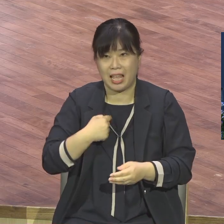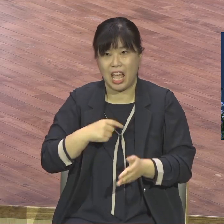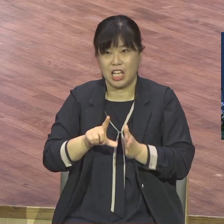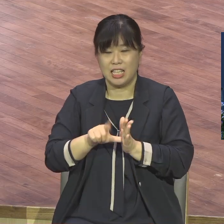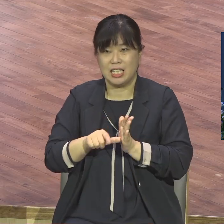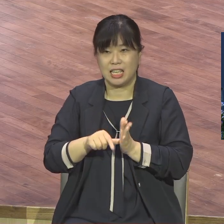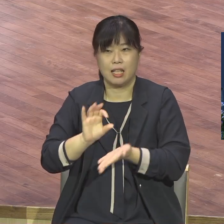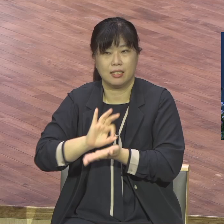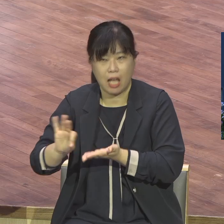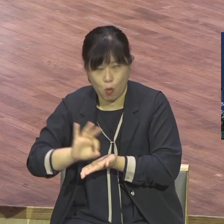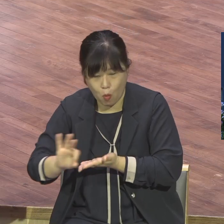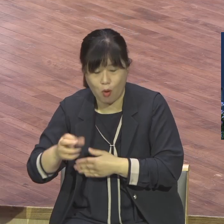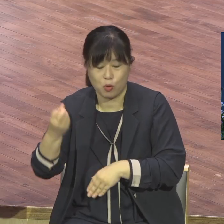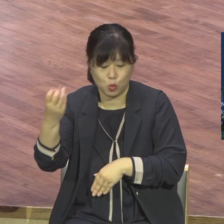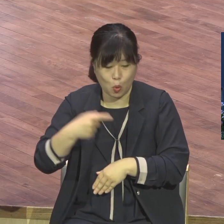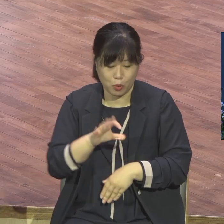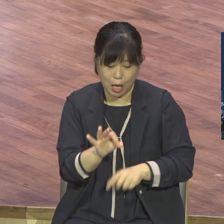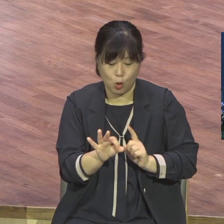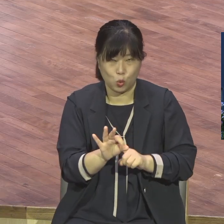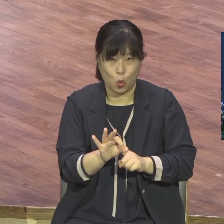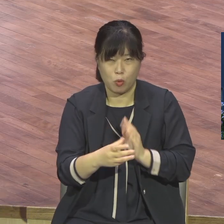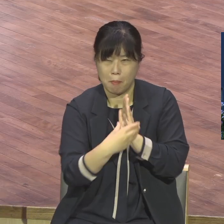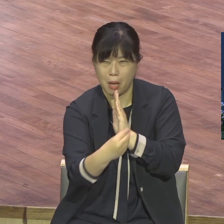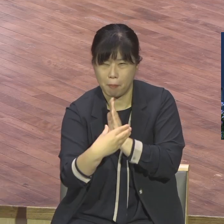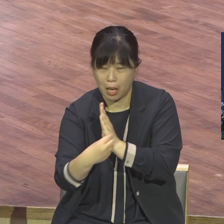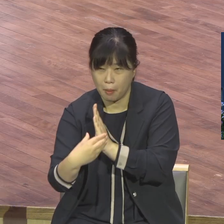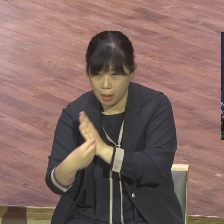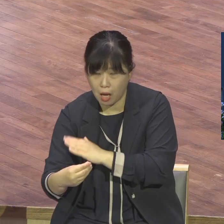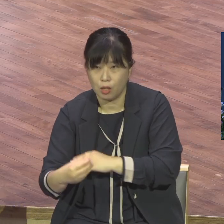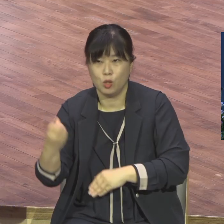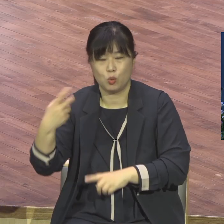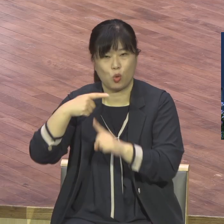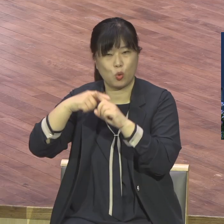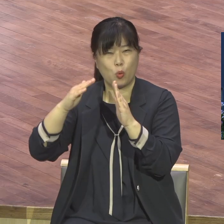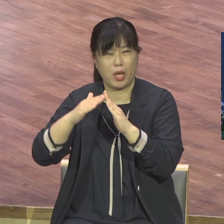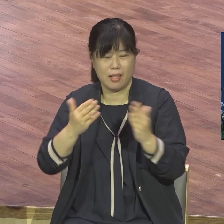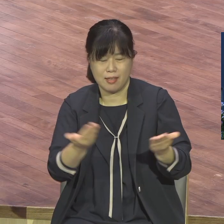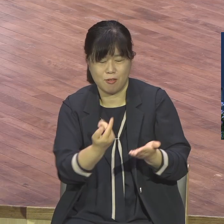공적인 일을 행하는 자, 교회 부흥을 위하여 남을 위해서.